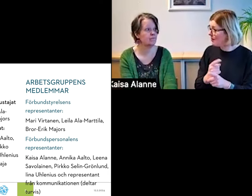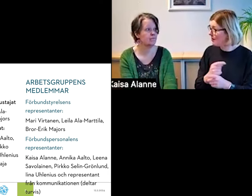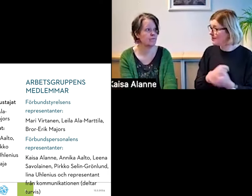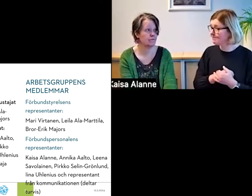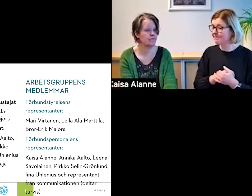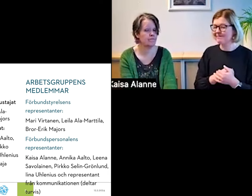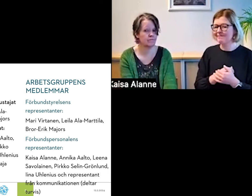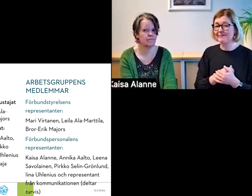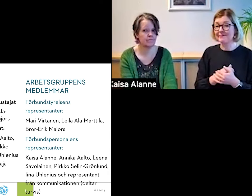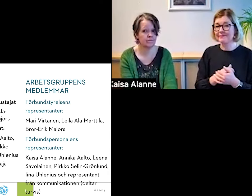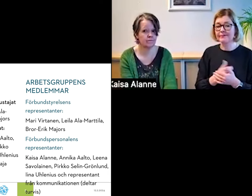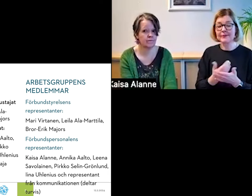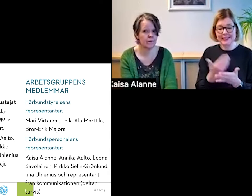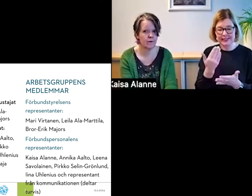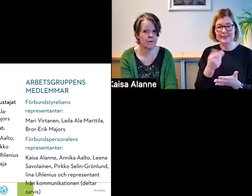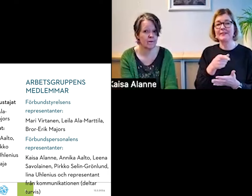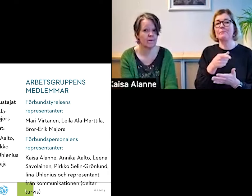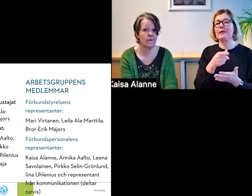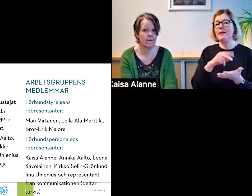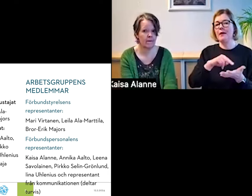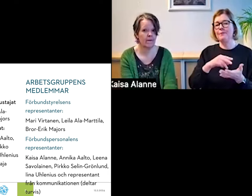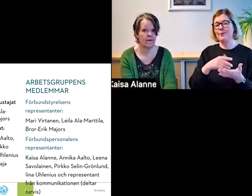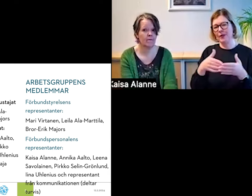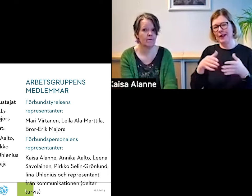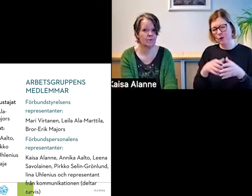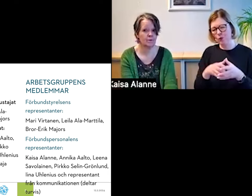me valmiita ottamaan kaikki mukaan.